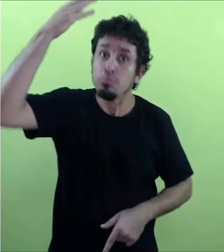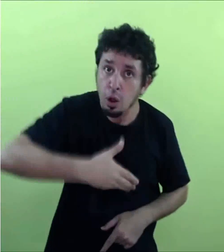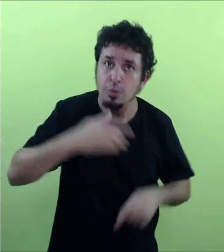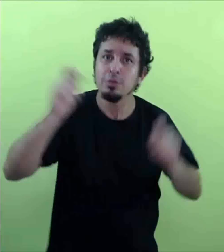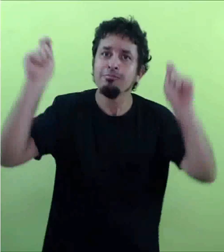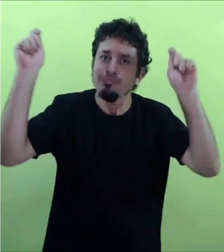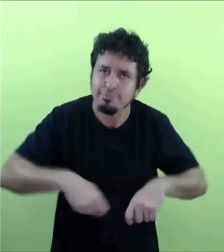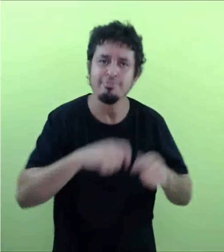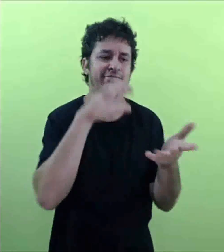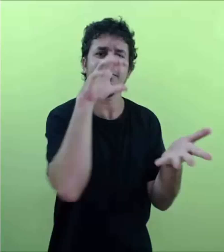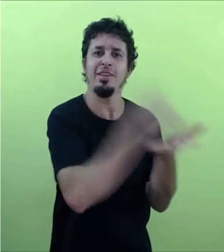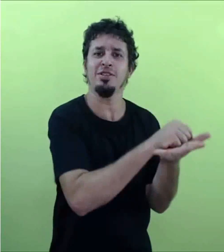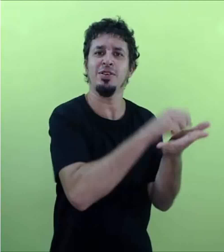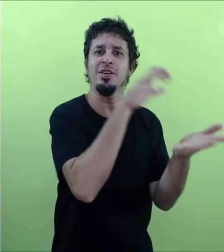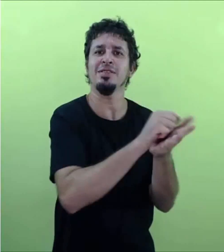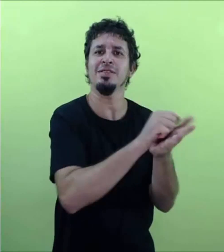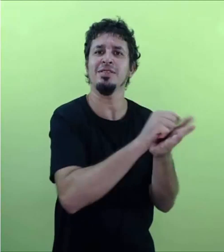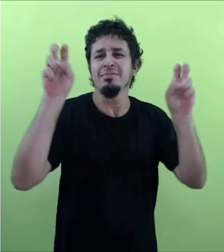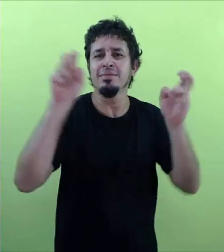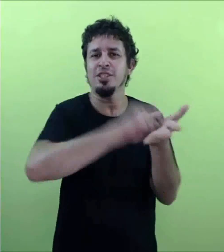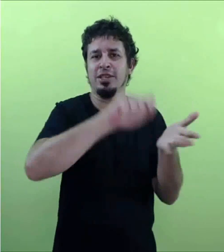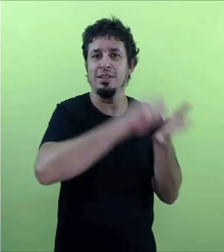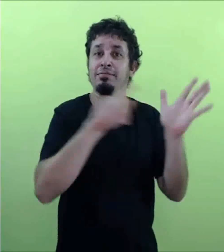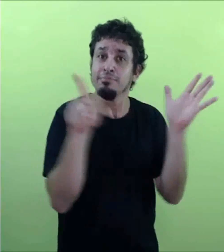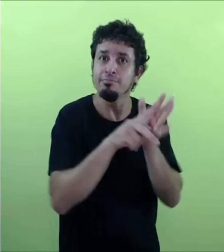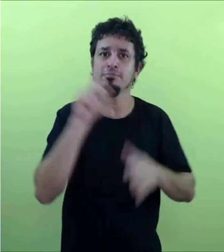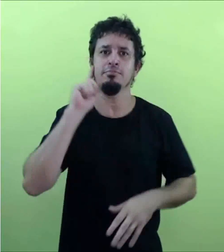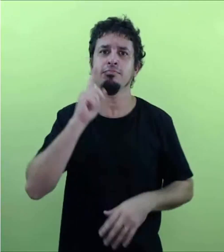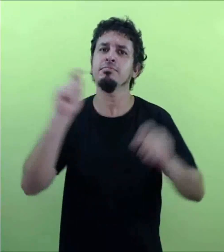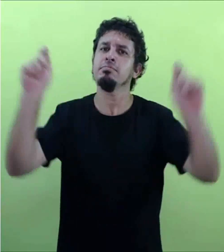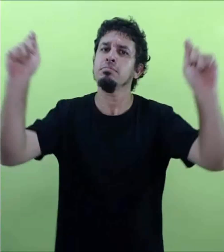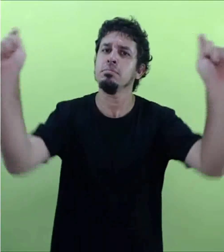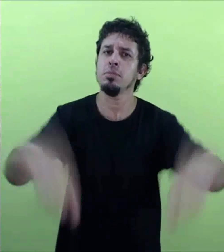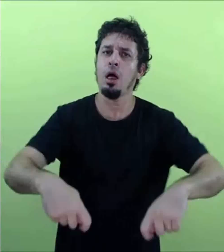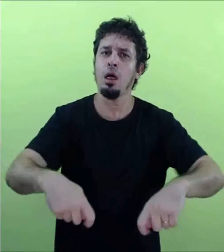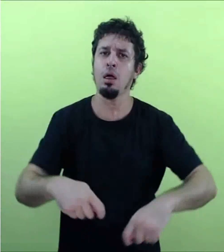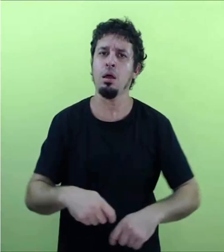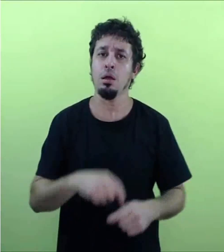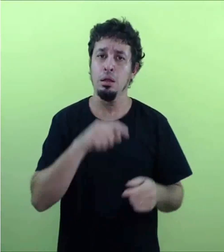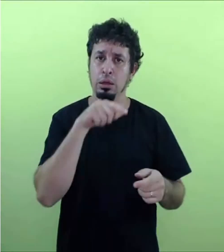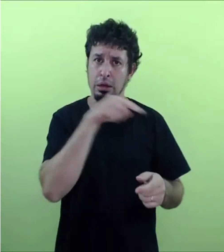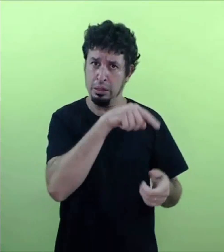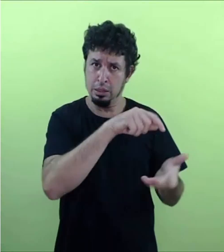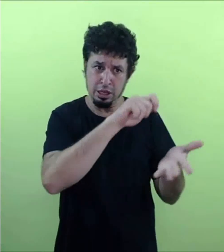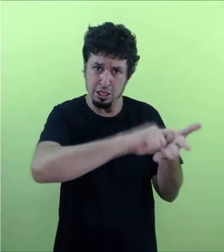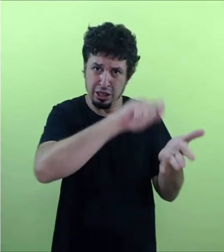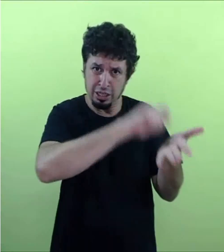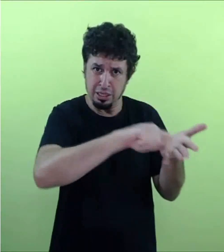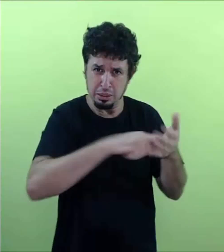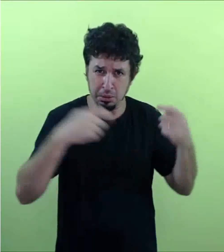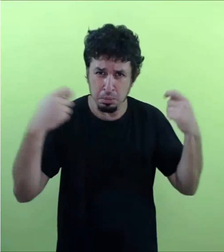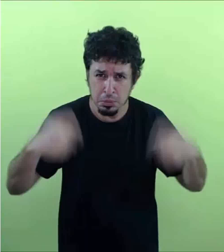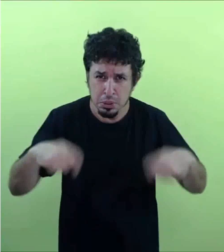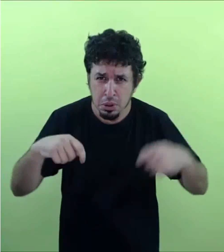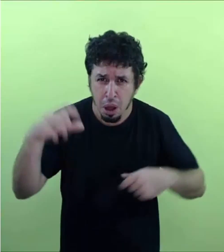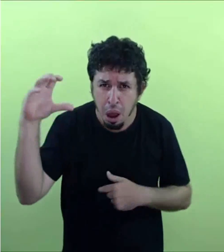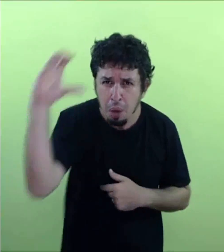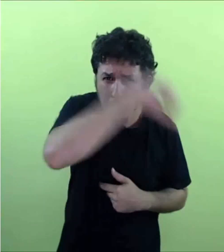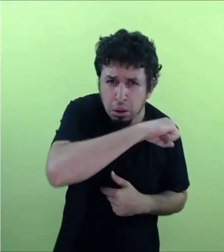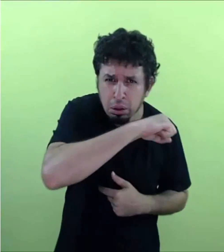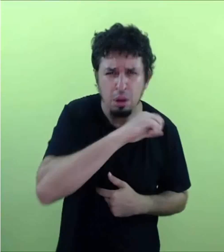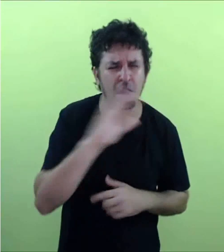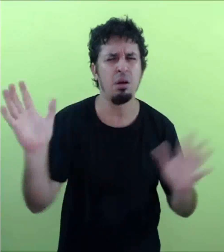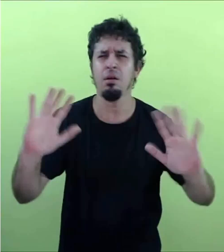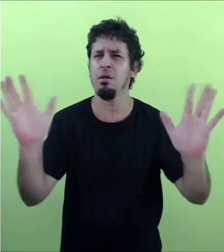surdas. Ela não precisa ser aprendida, ela está em cada falante de língua de sinais, e